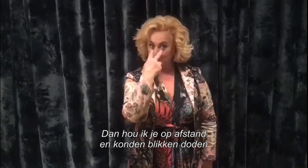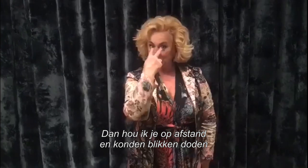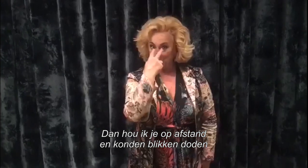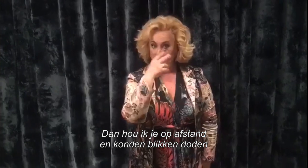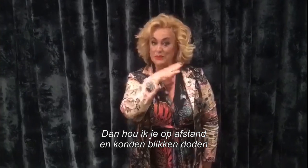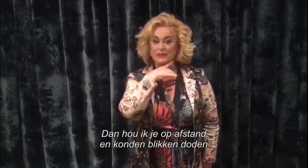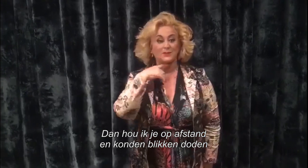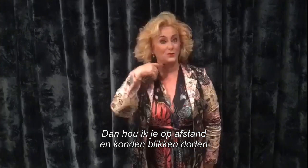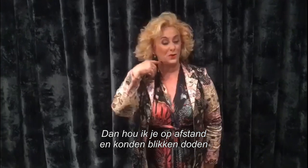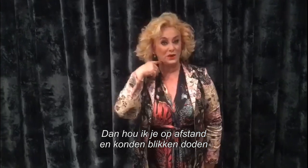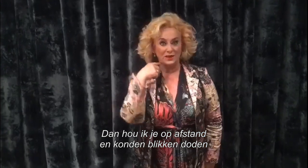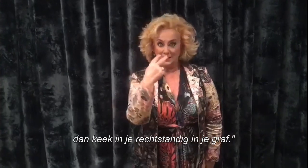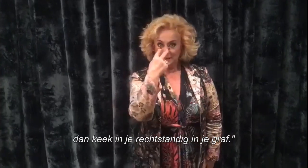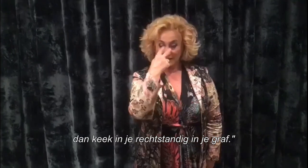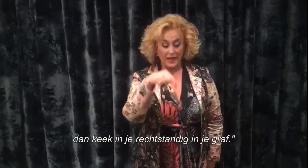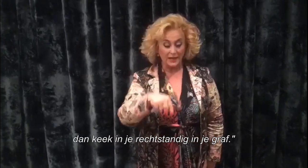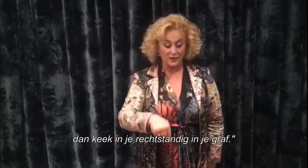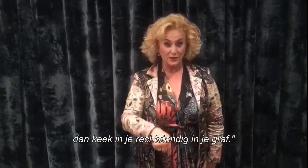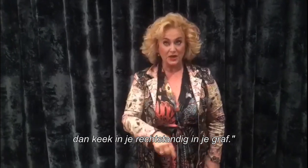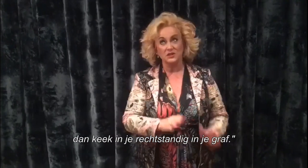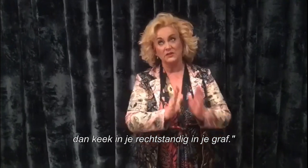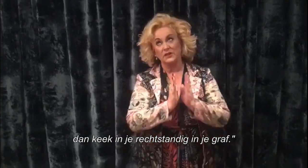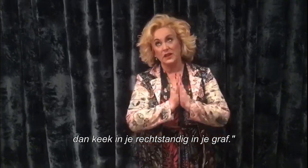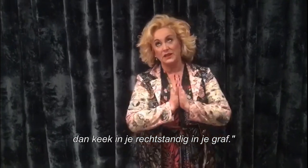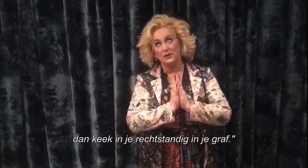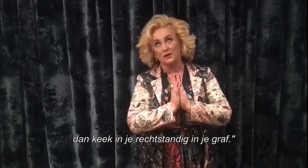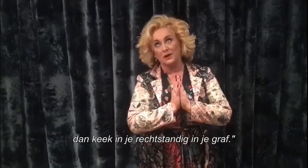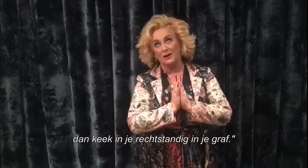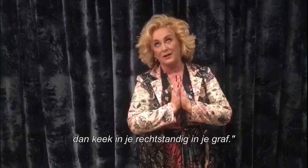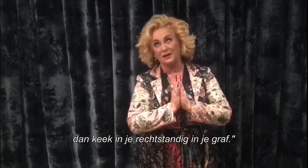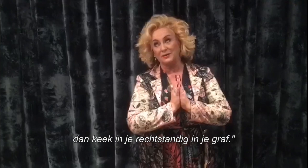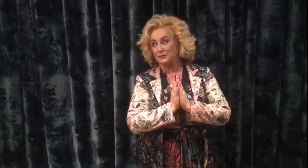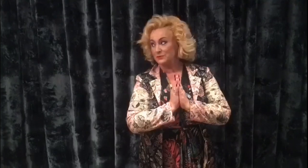en kon de blikken doden. Dan keek ik je rechtstandig in je graf.